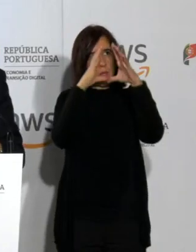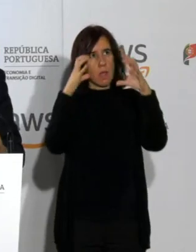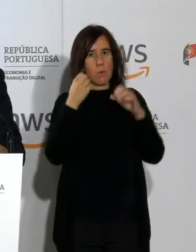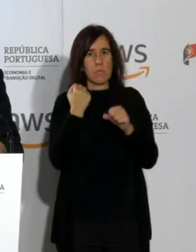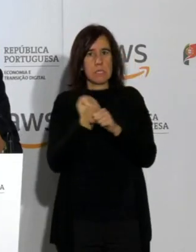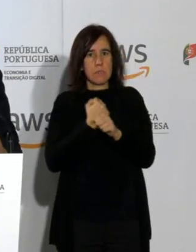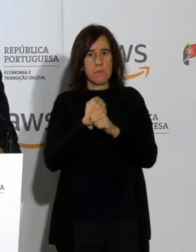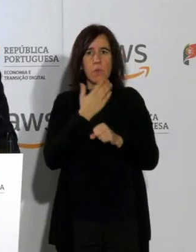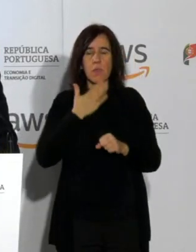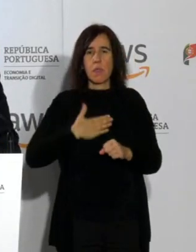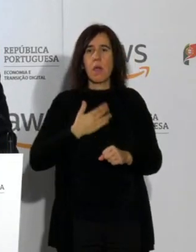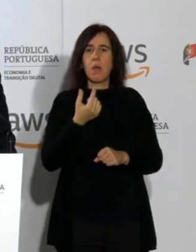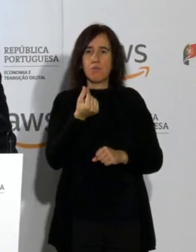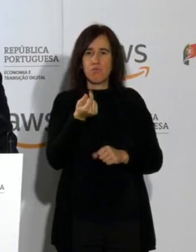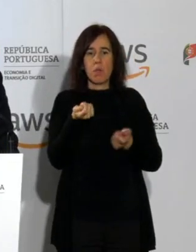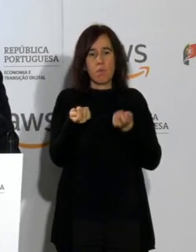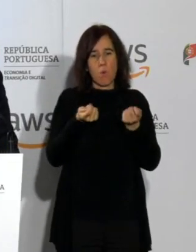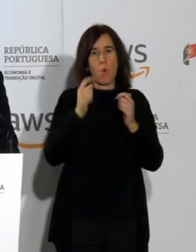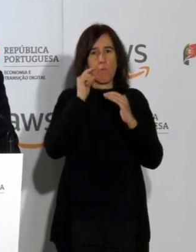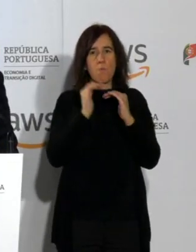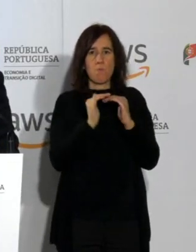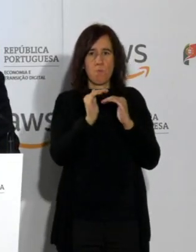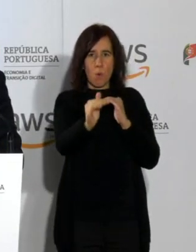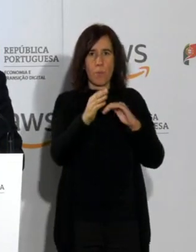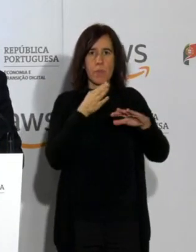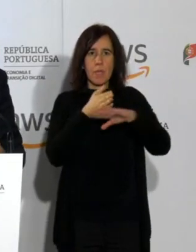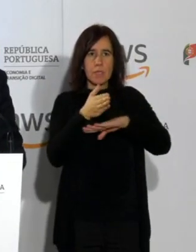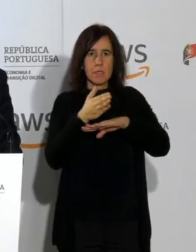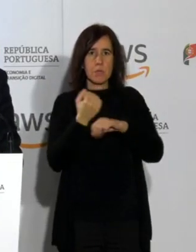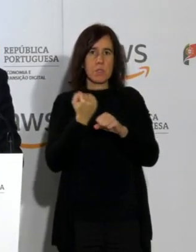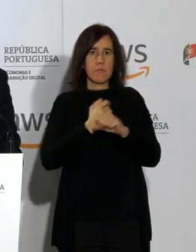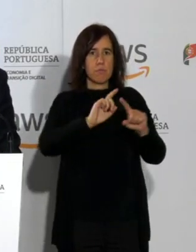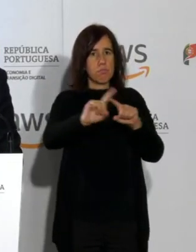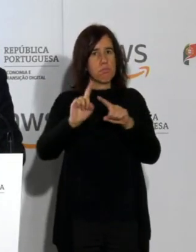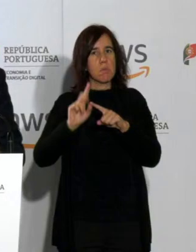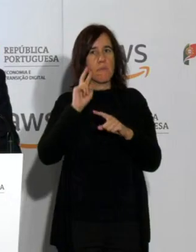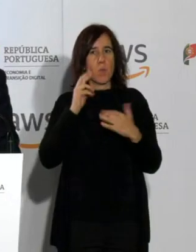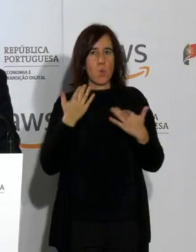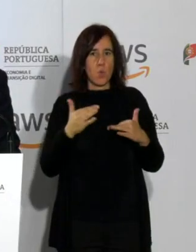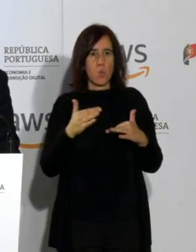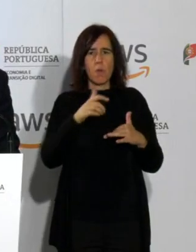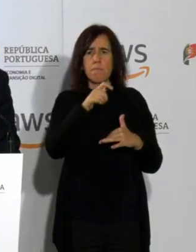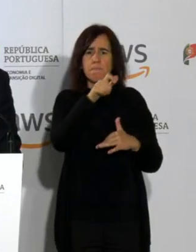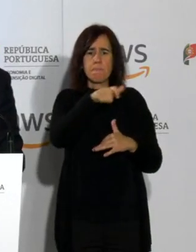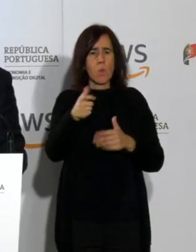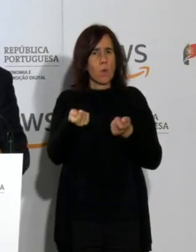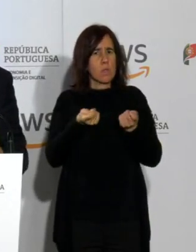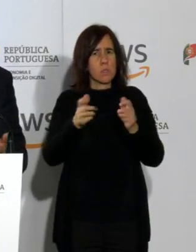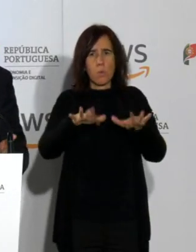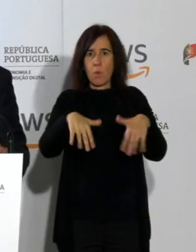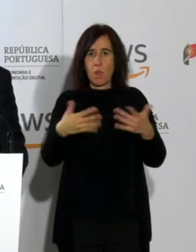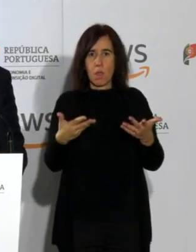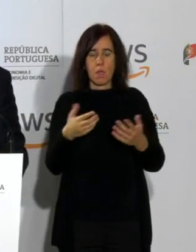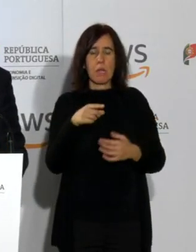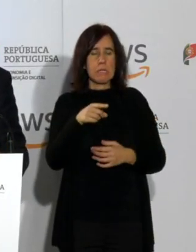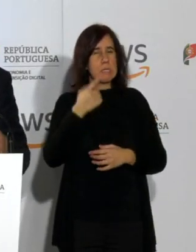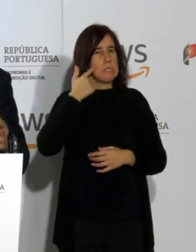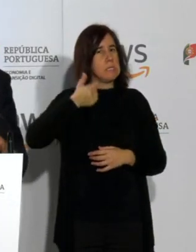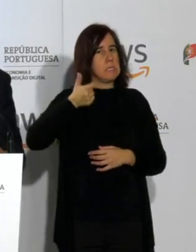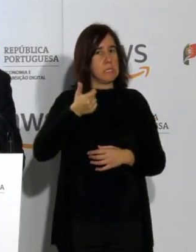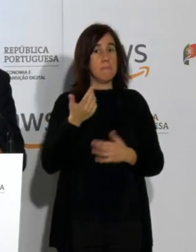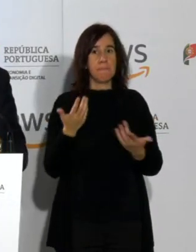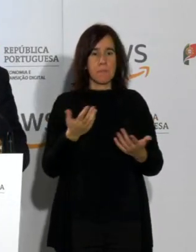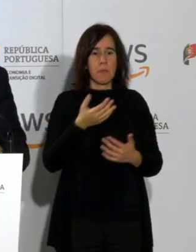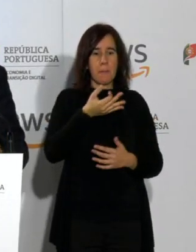torna financeiramente possível e sustentável o acesso a serviços de enorme valor acrescentado a qualquer organização. E este aspecto é crítico